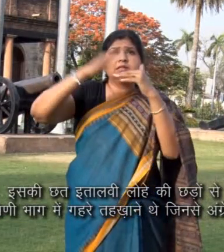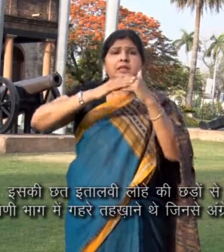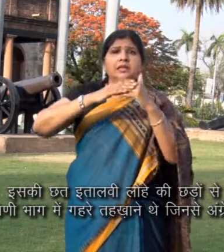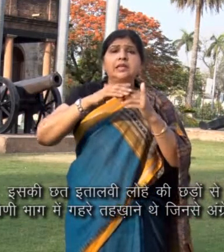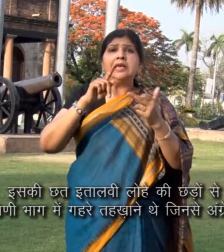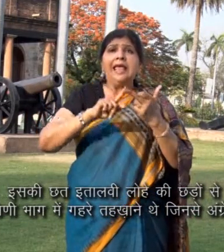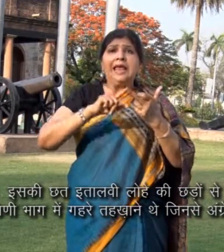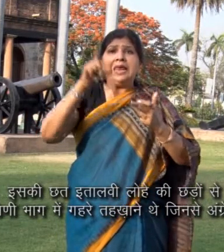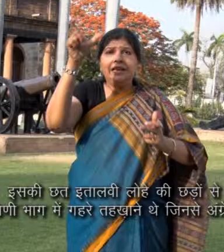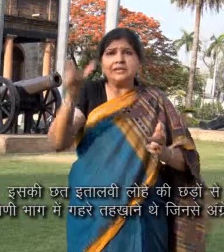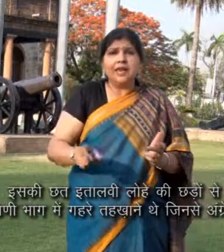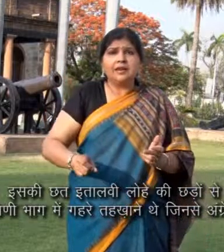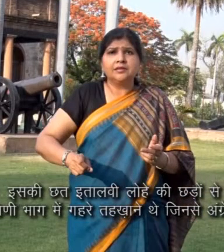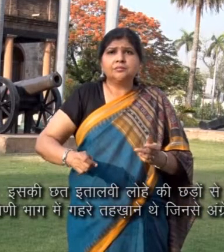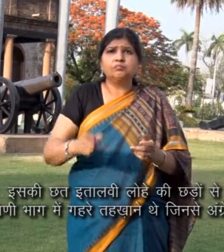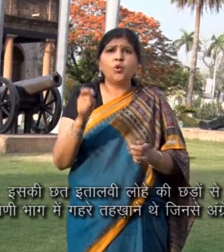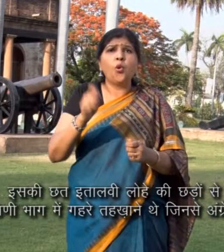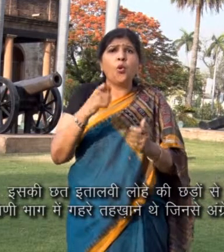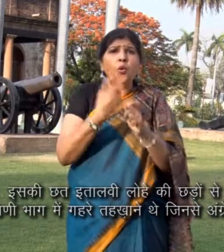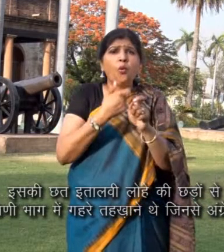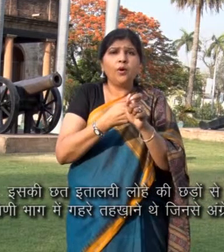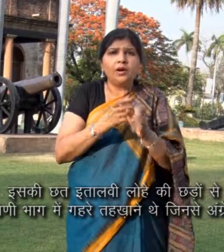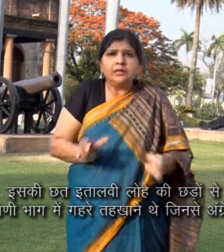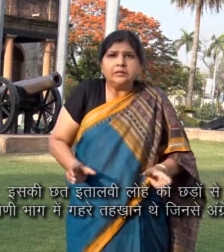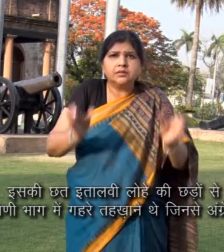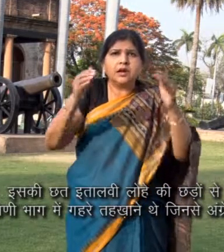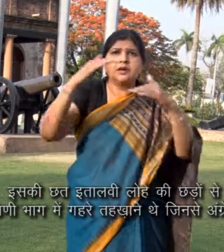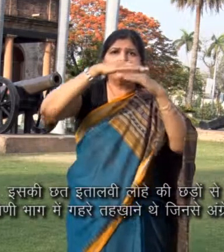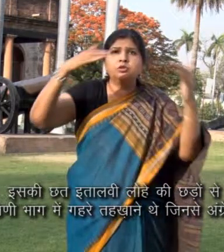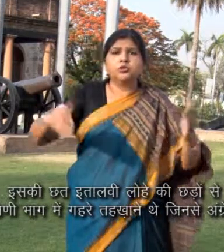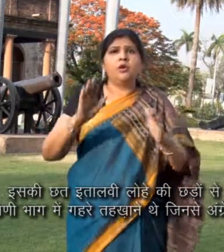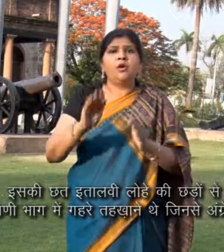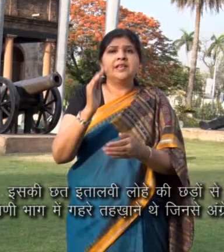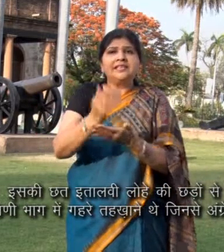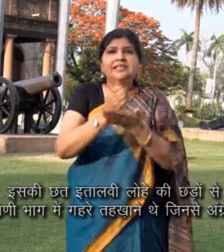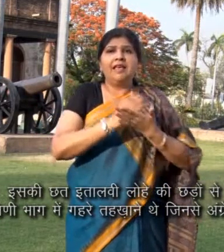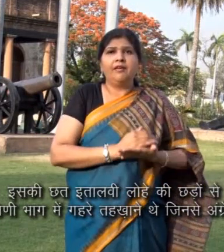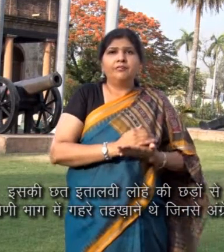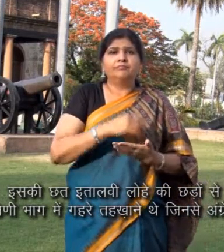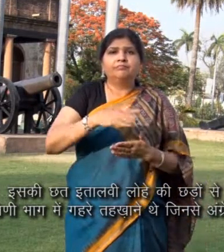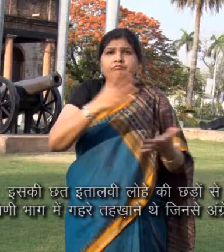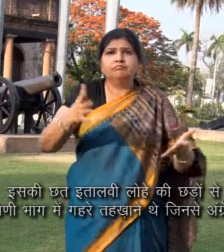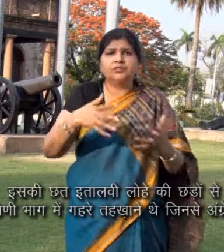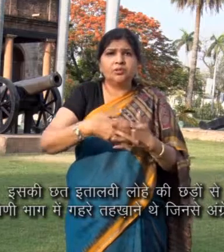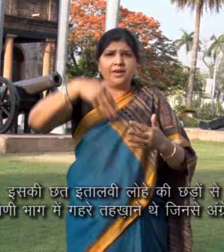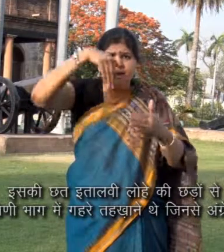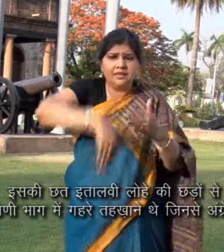की छड़ों से सुरक्षित थी। इमारत के दक्षिणी भाग में गहरे तहखाने थे, जिनसे अंग्रेजों